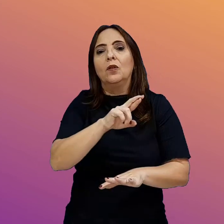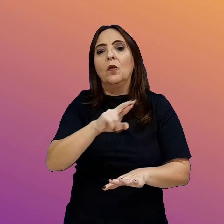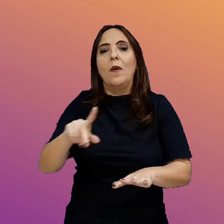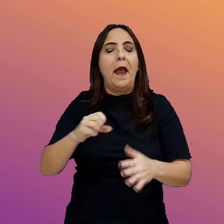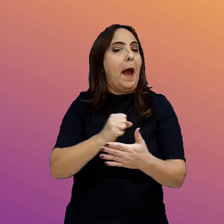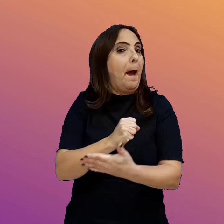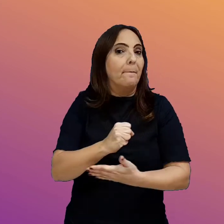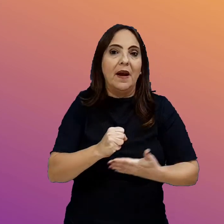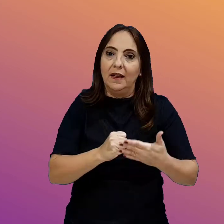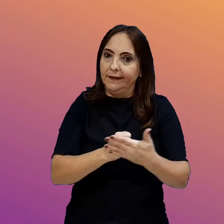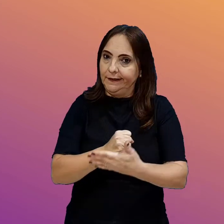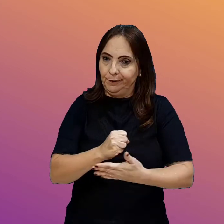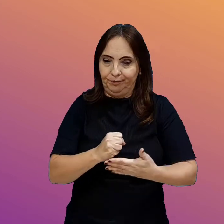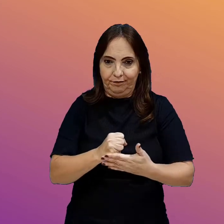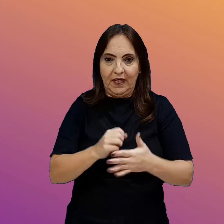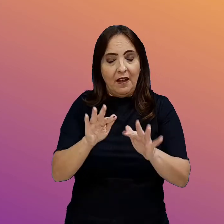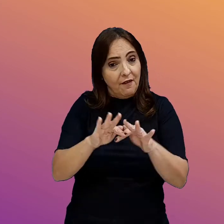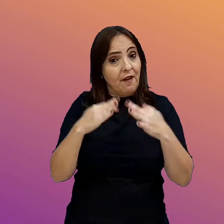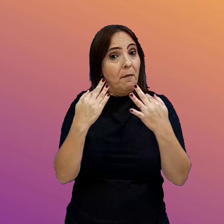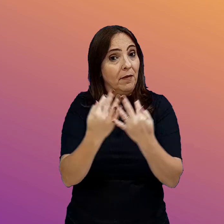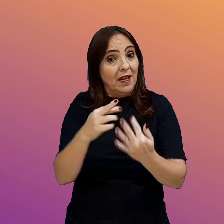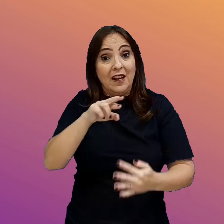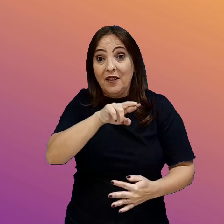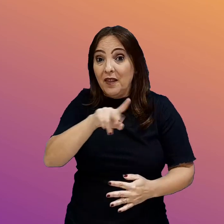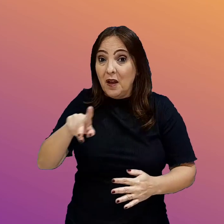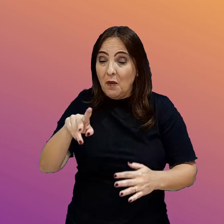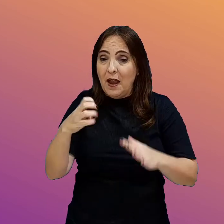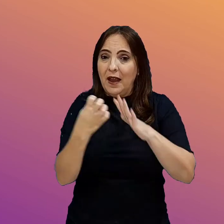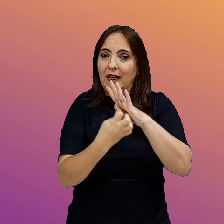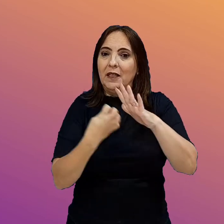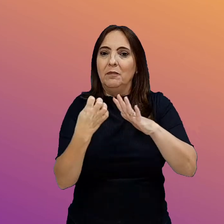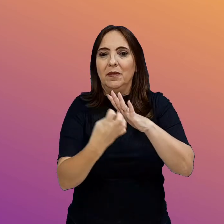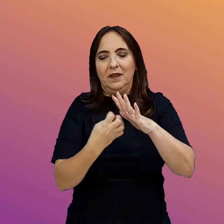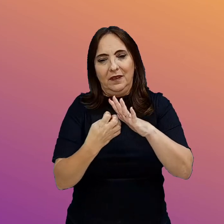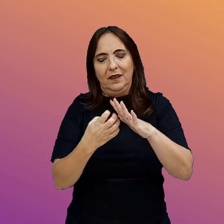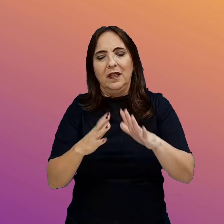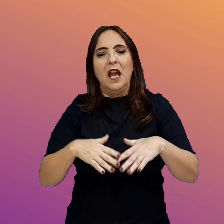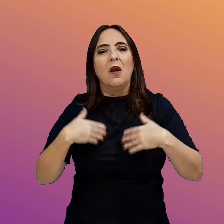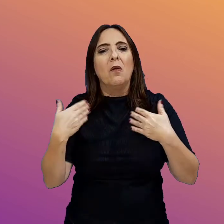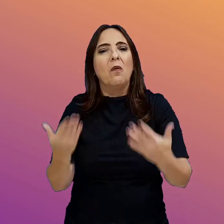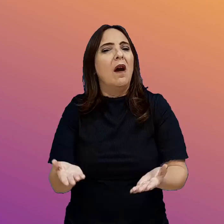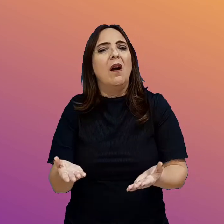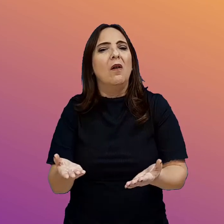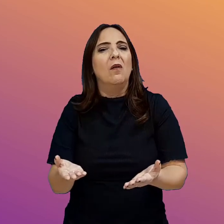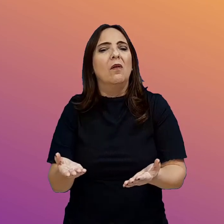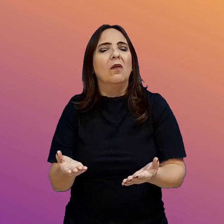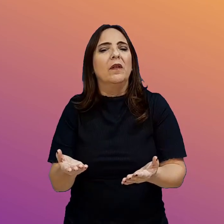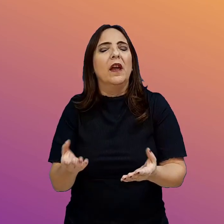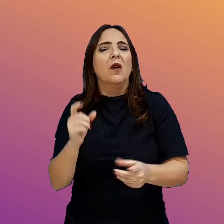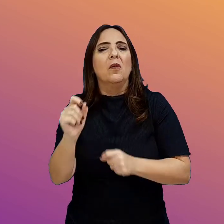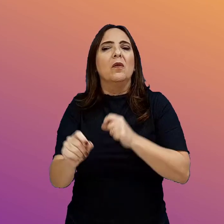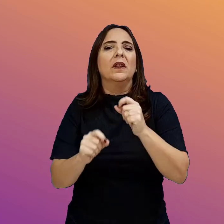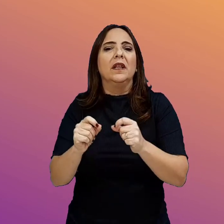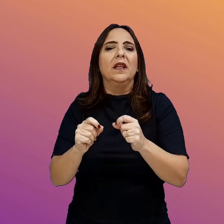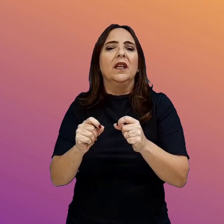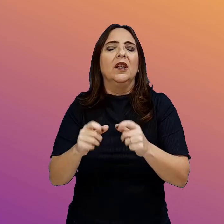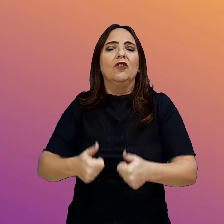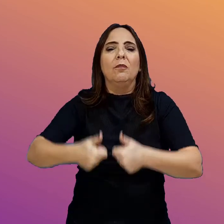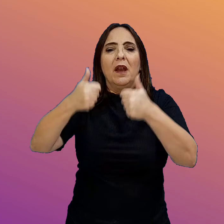princípio de vida. Qual é o retorno que um filho pode dar? Eu acho que o melhor retorno que um filho pode dar é o que